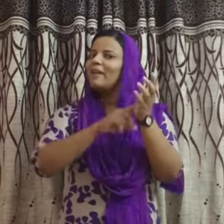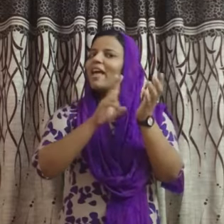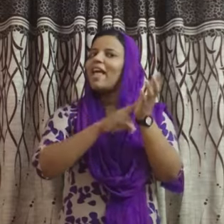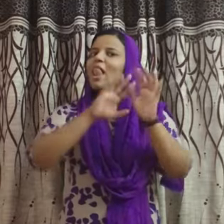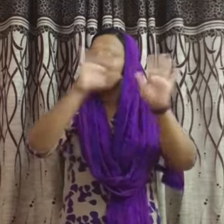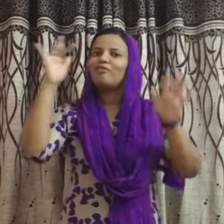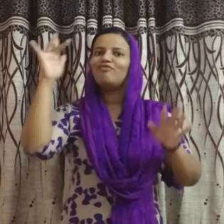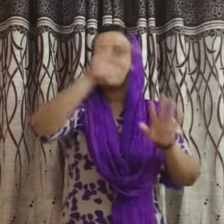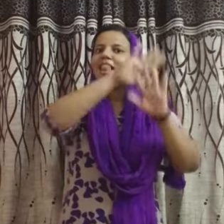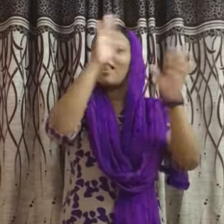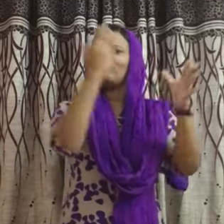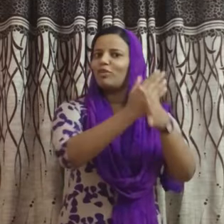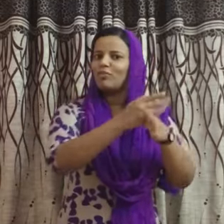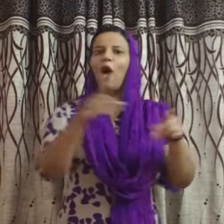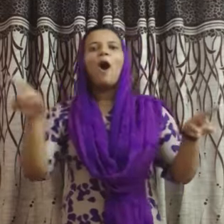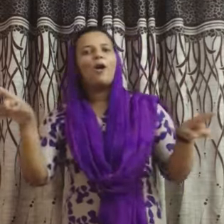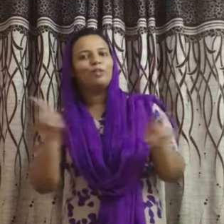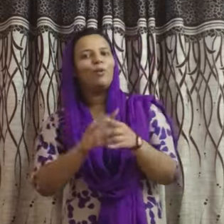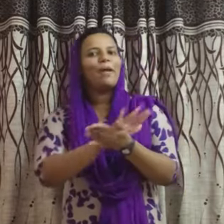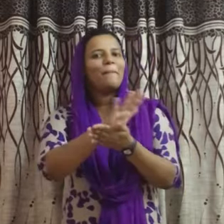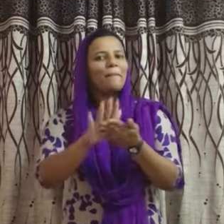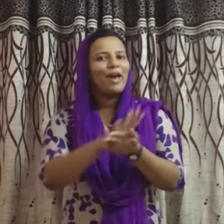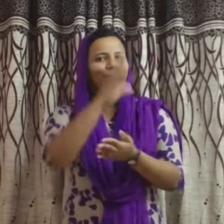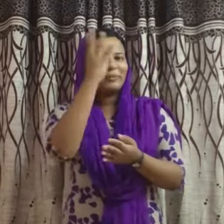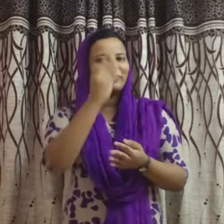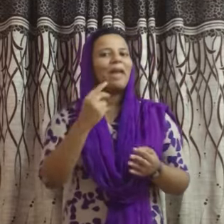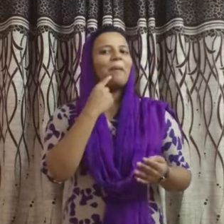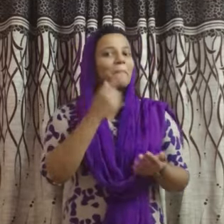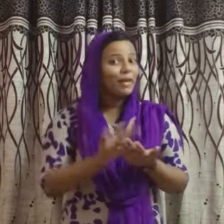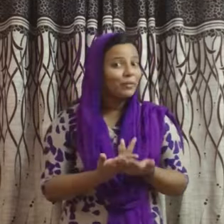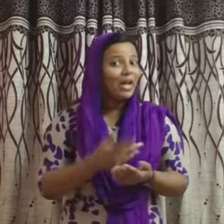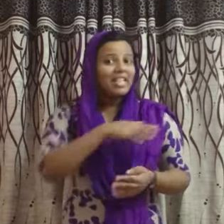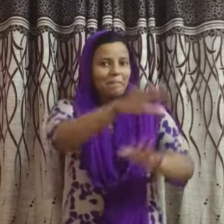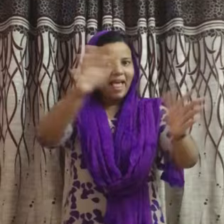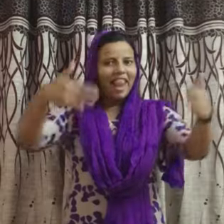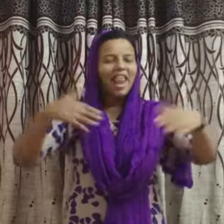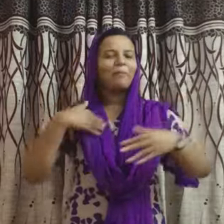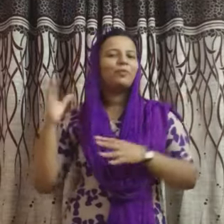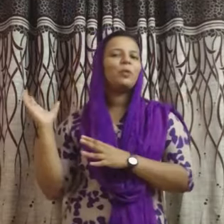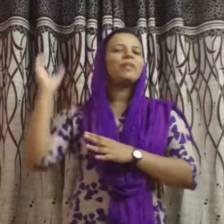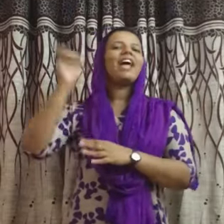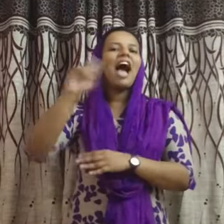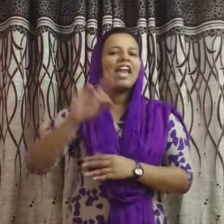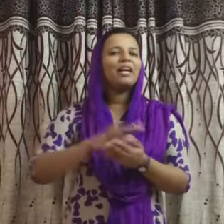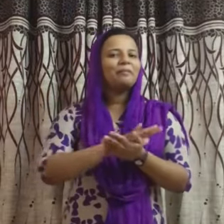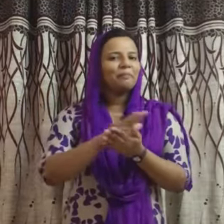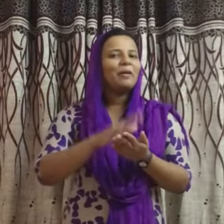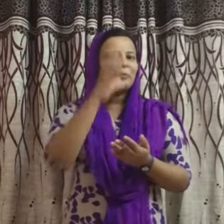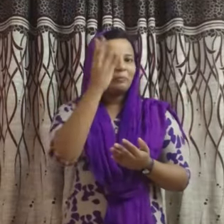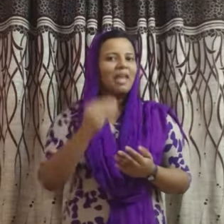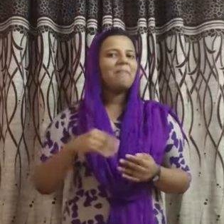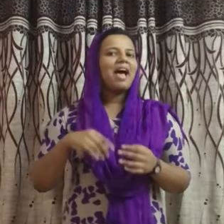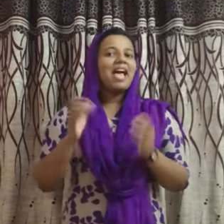പ്രിയപ്പെട്ടവർ, ഇന്ന് പ്രഭാതത്തിൽ പരിശുദ്ധന്മാർ പറയുക, എന്നെ നിങ്ങളെ ചുമക്കുന്നവൻ സർവശക്തനായ ദൈവമാണ്. അവൻ ചുമക്കുക തന്നെയല്ല, അവൻ ചുമന്ന്